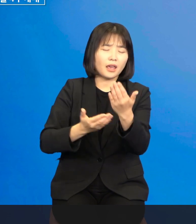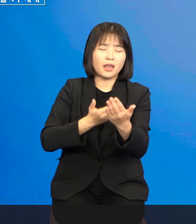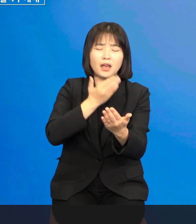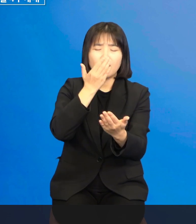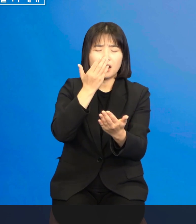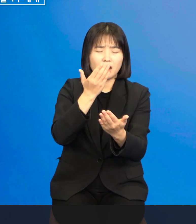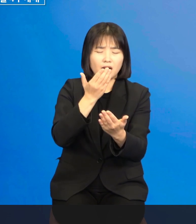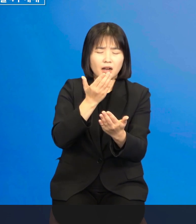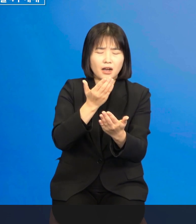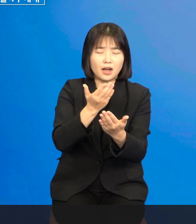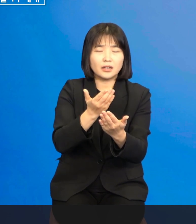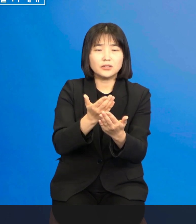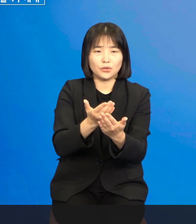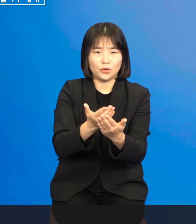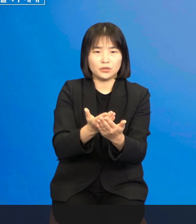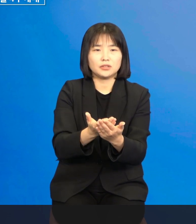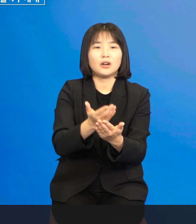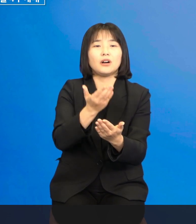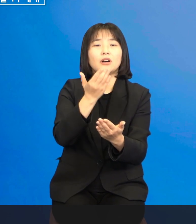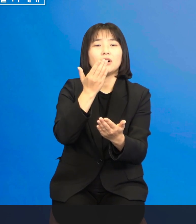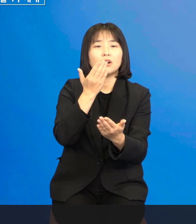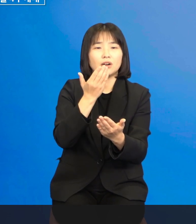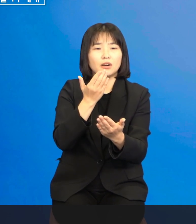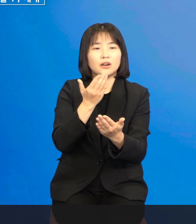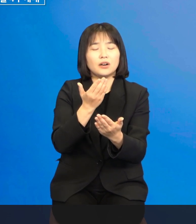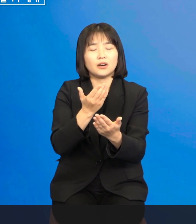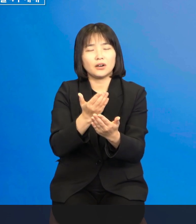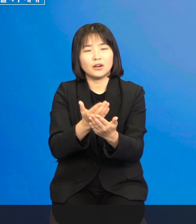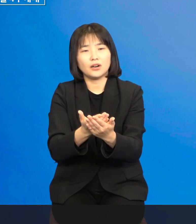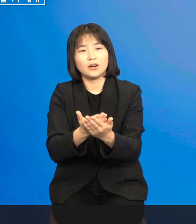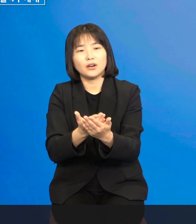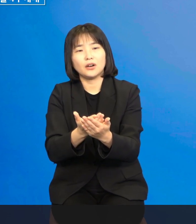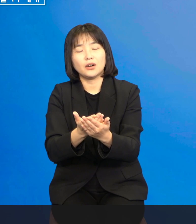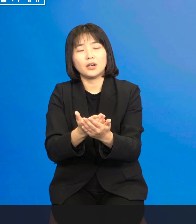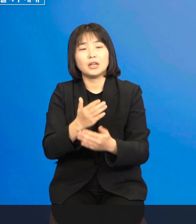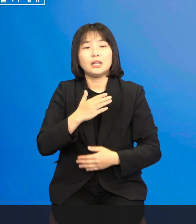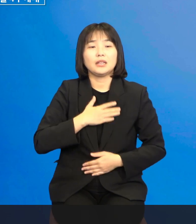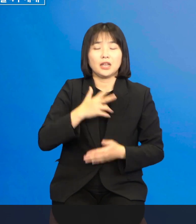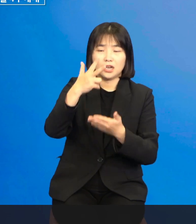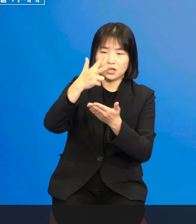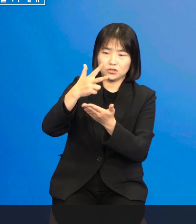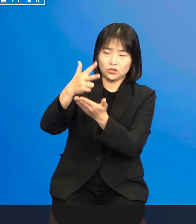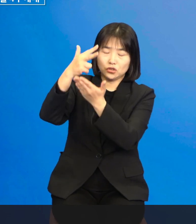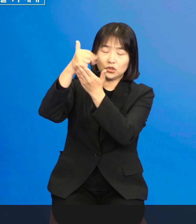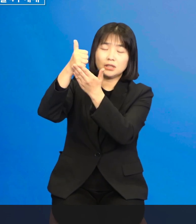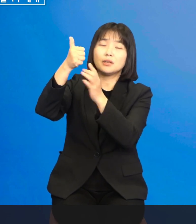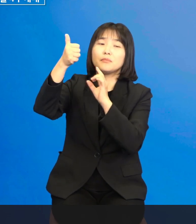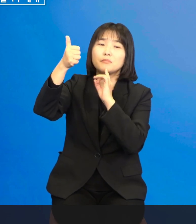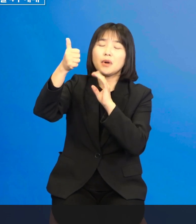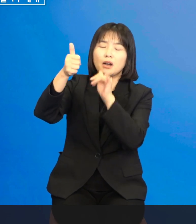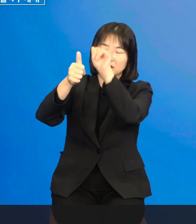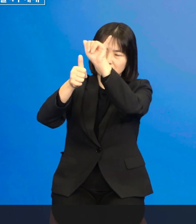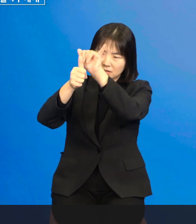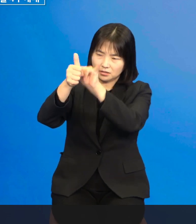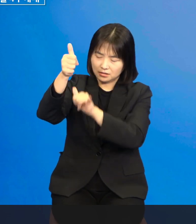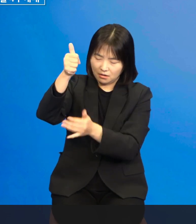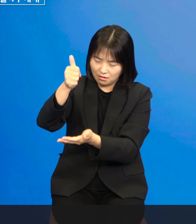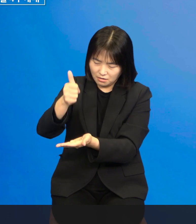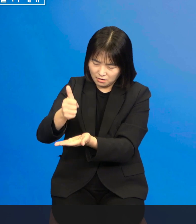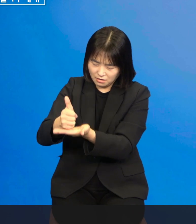충만하게 한번 더 고백합니다. 나 주님만을 섬기리. 나 주님만을